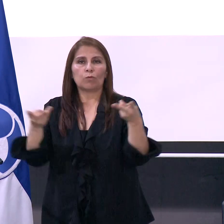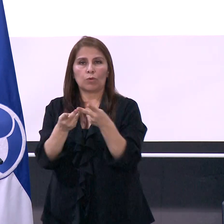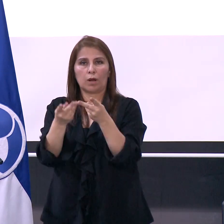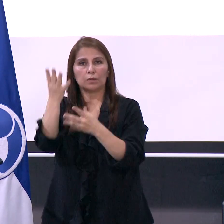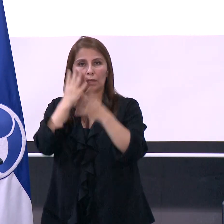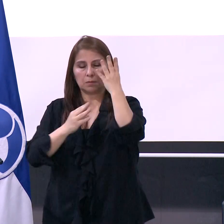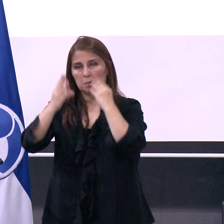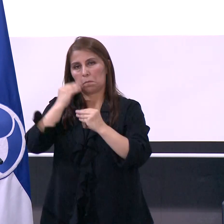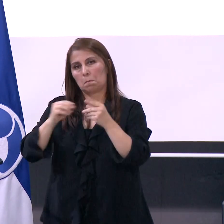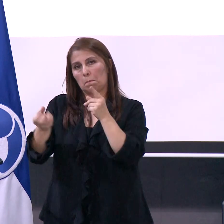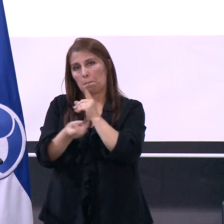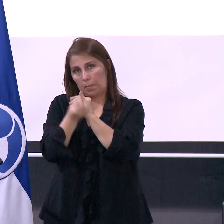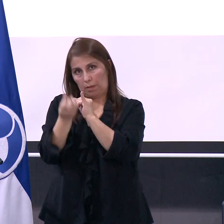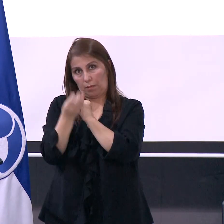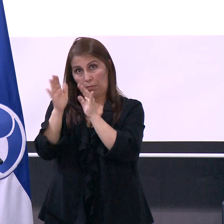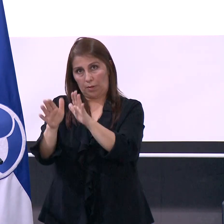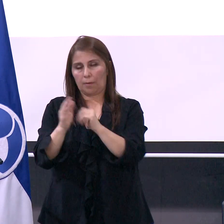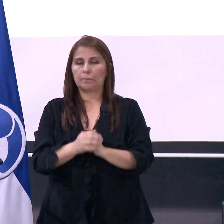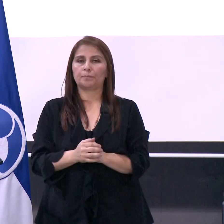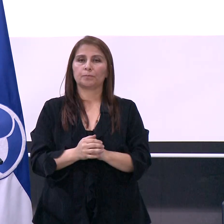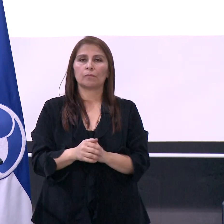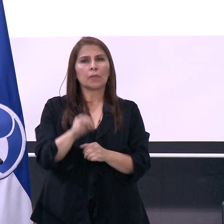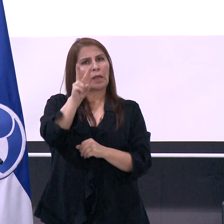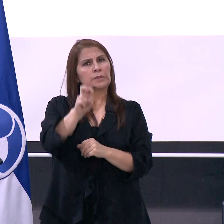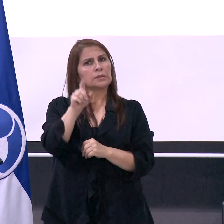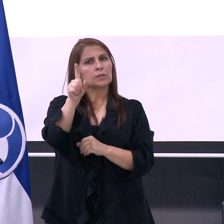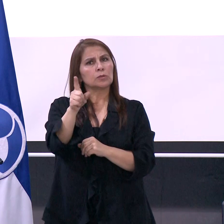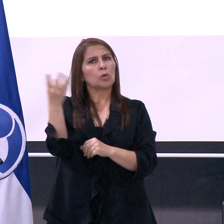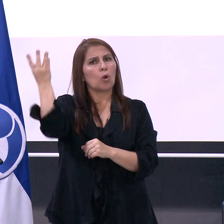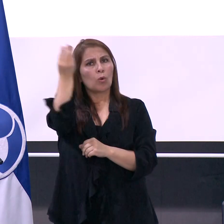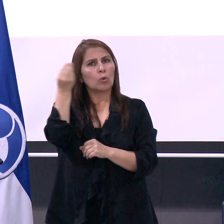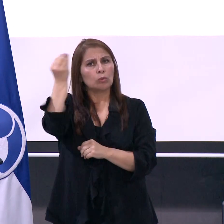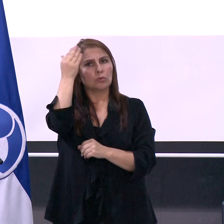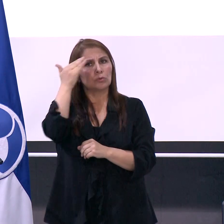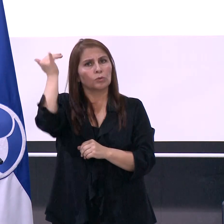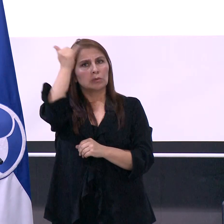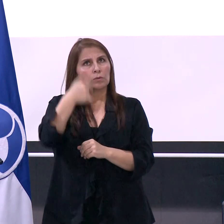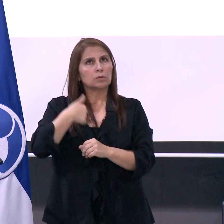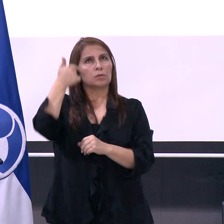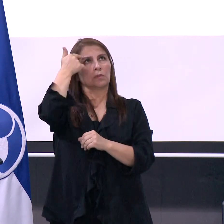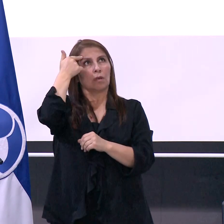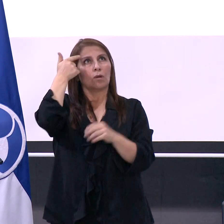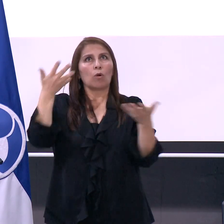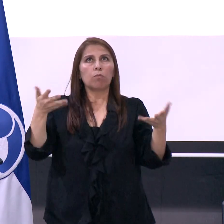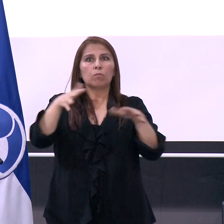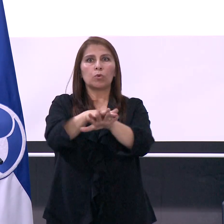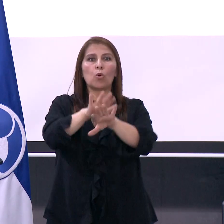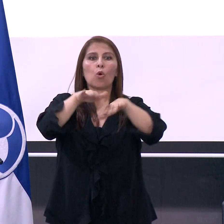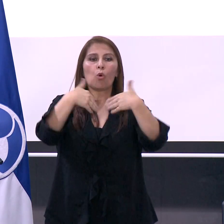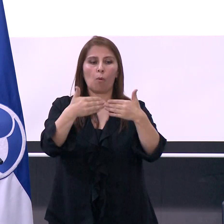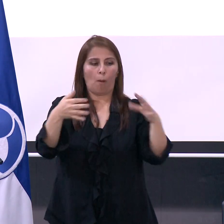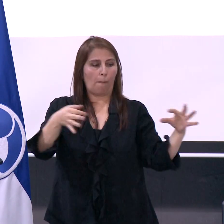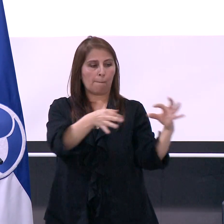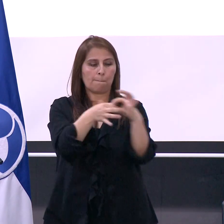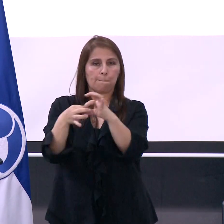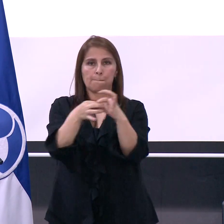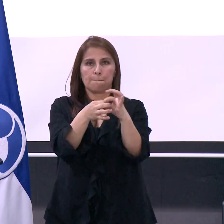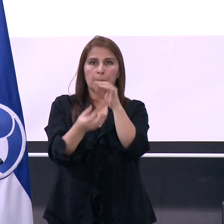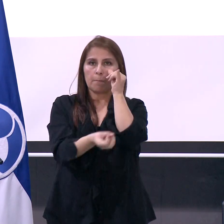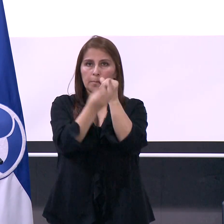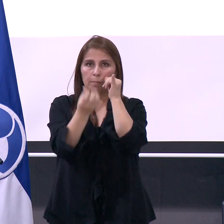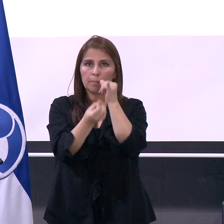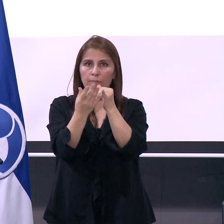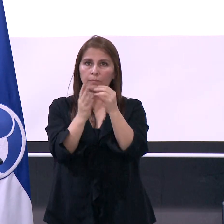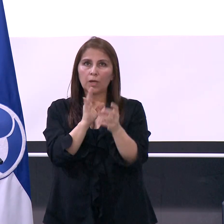en el 71 el consejo directivo hice un esfuerzo para integrar la investigación educativa y pedagógica a la docencia universitaria